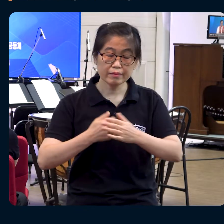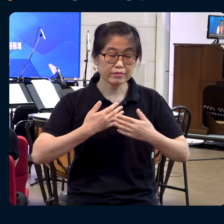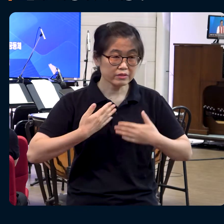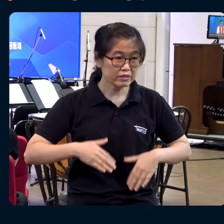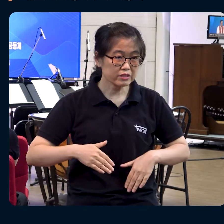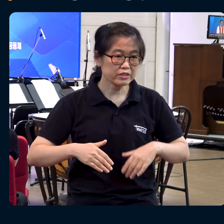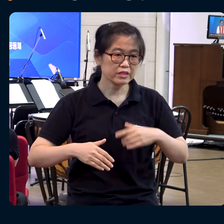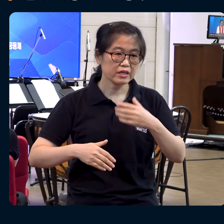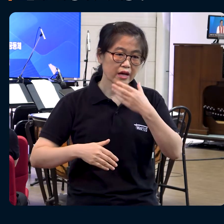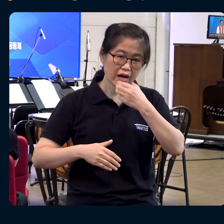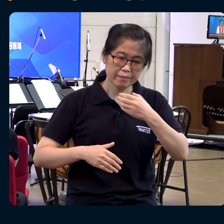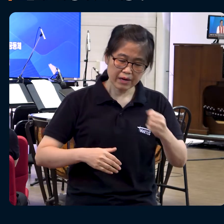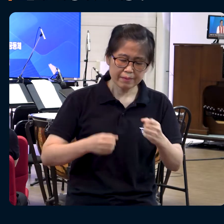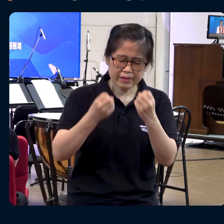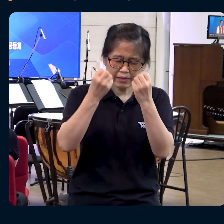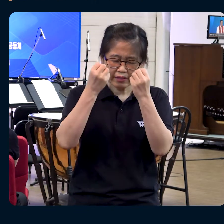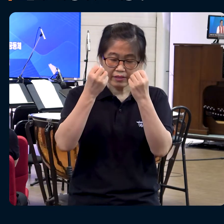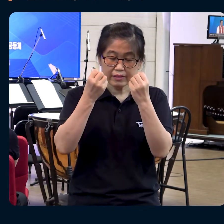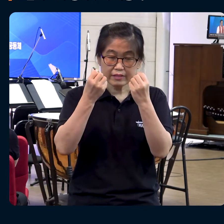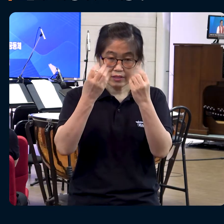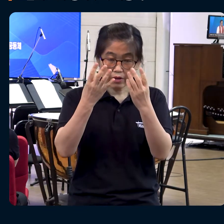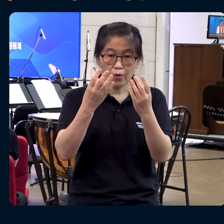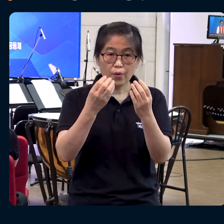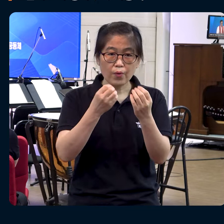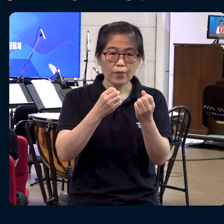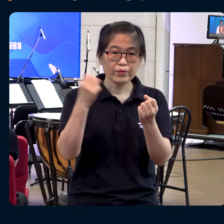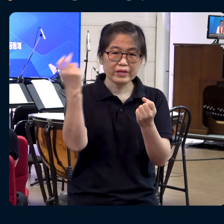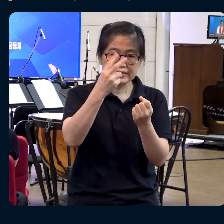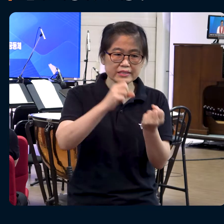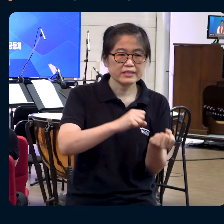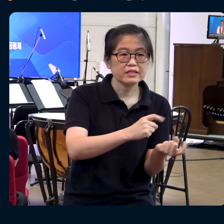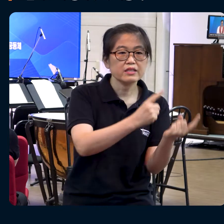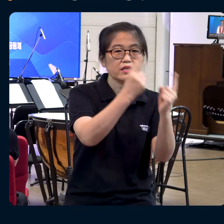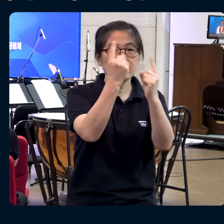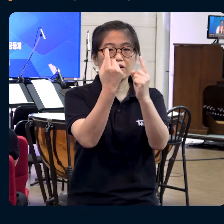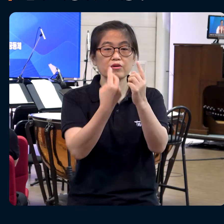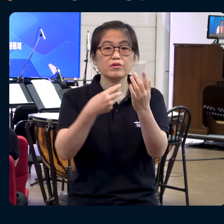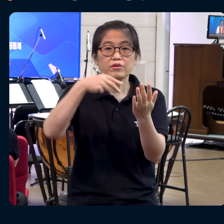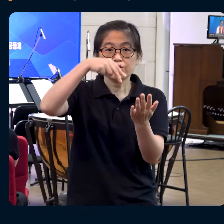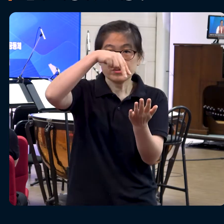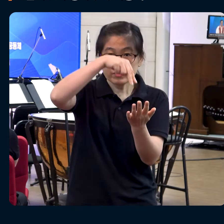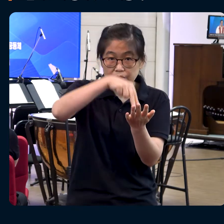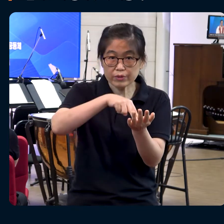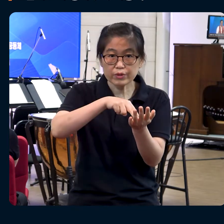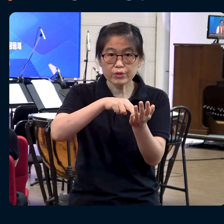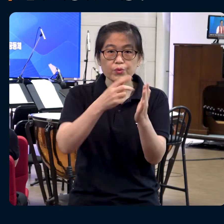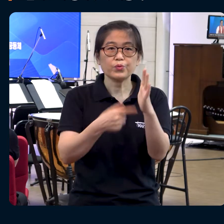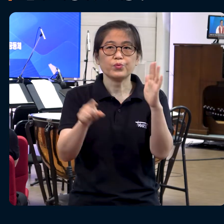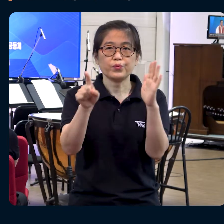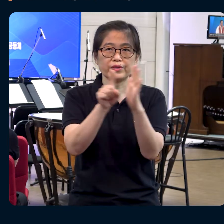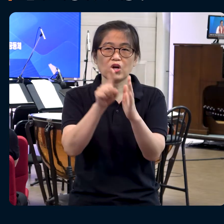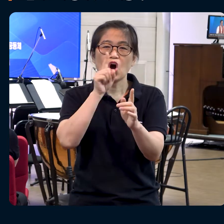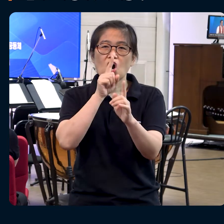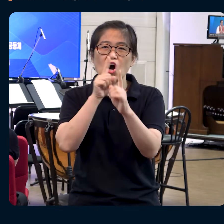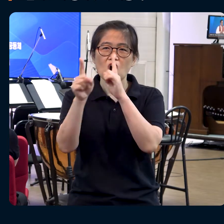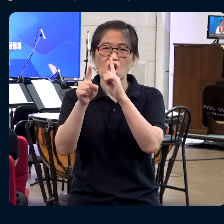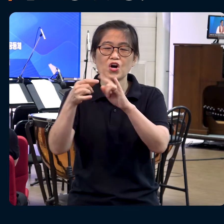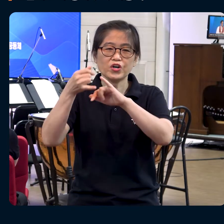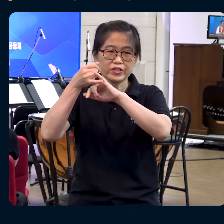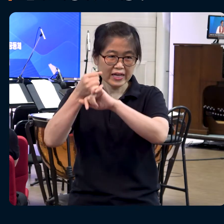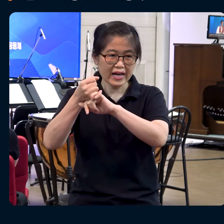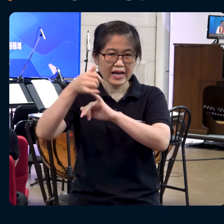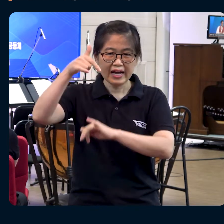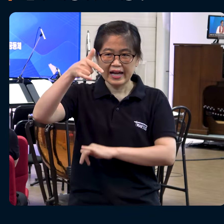지치고 무너진 아브라함을 다시 새롭게 일으켜 세우시려고 무엇을 하셨느냐? 그와 언약